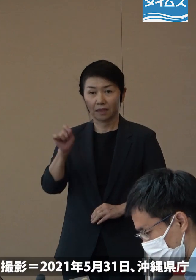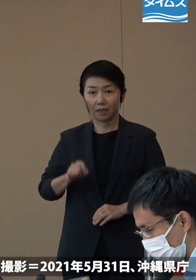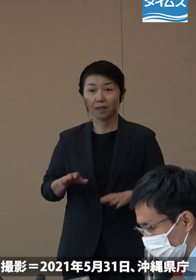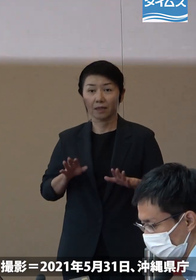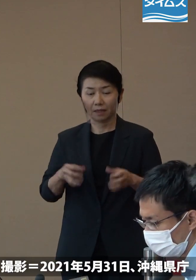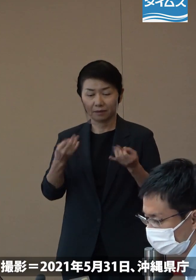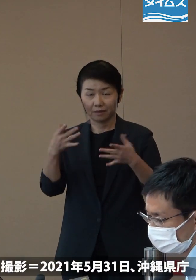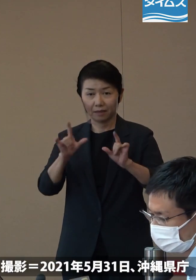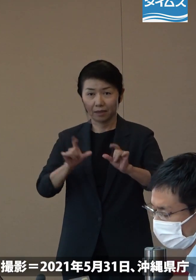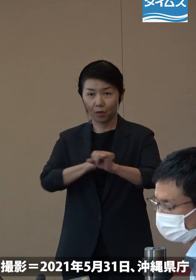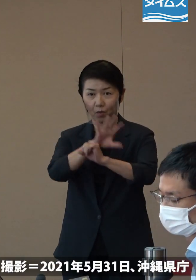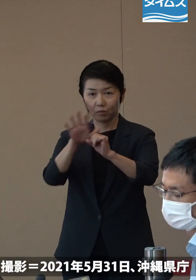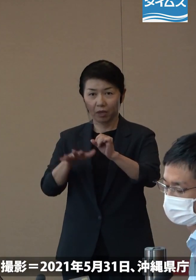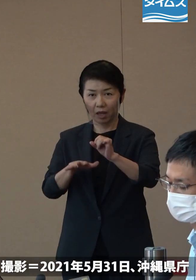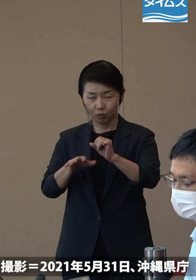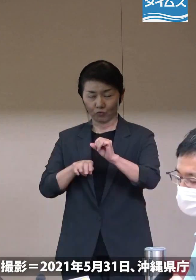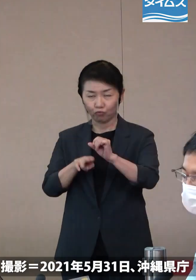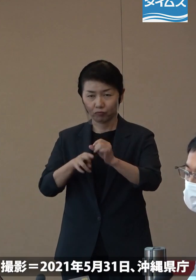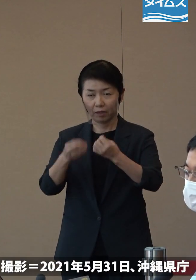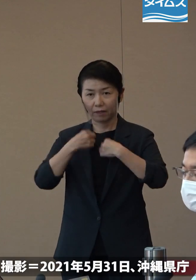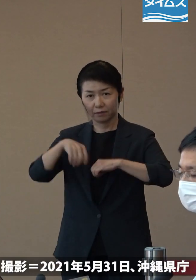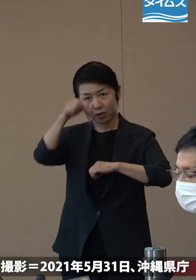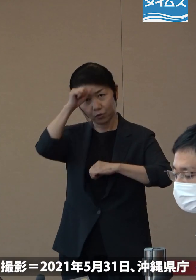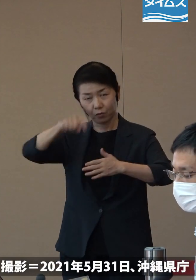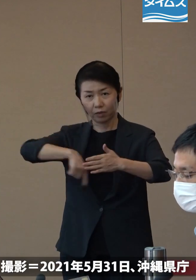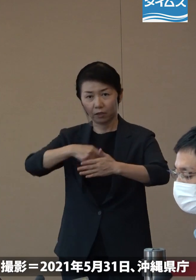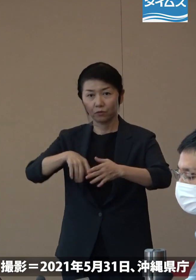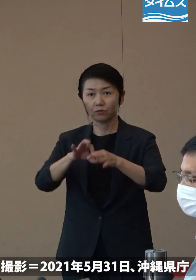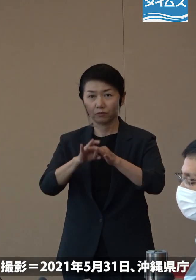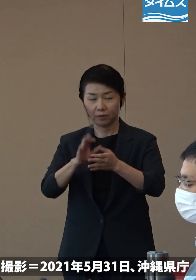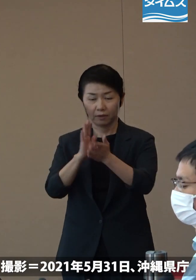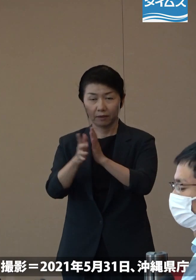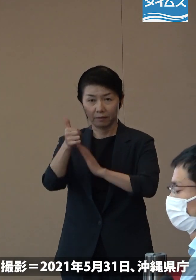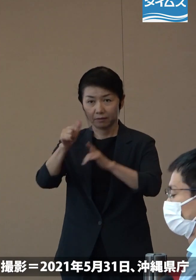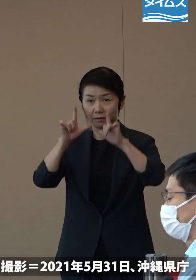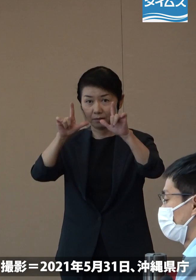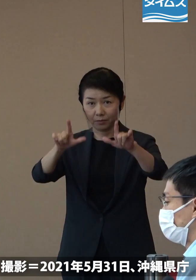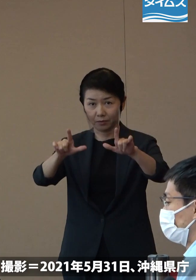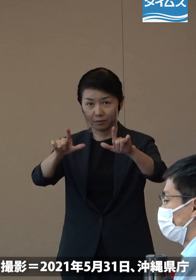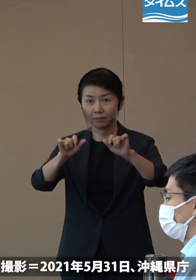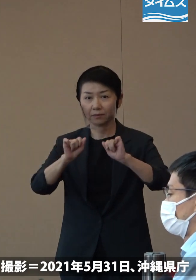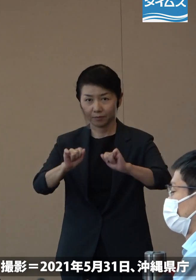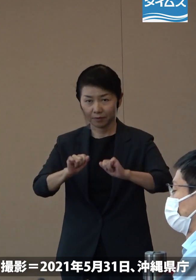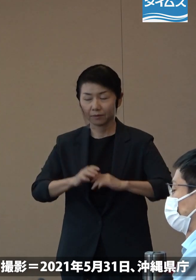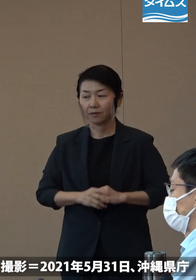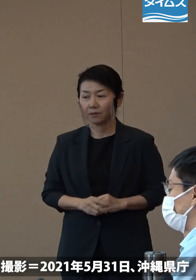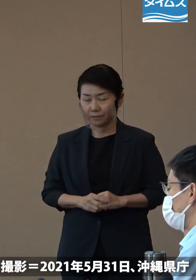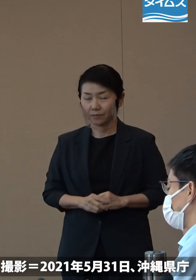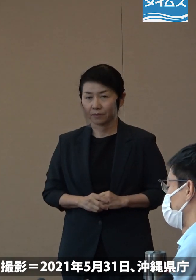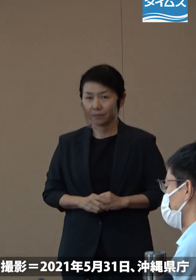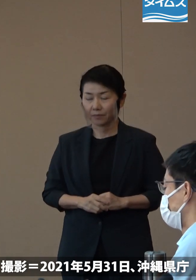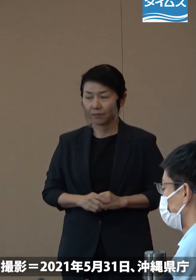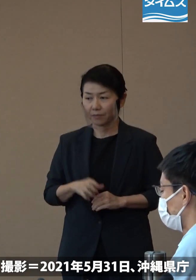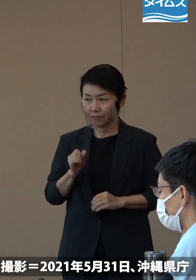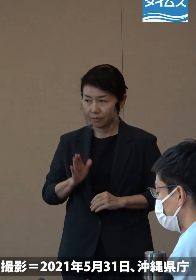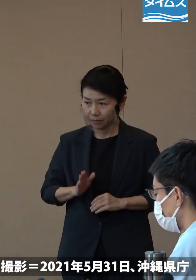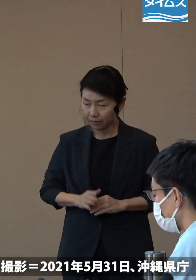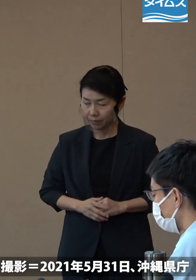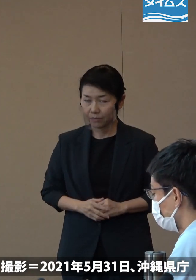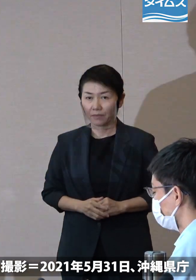より新型コロナウイルス感染症に係る知事会見を開催されます。では玉城知事からコメントをお願いいたします